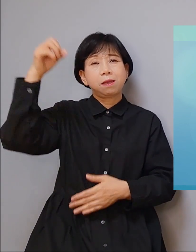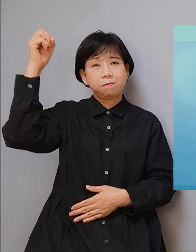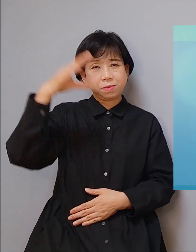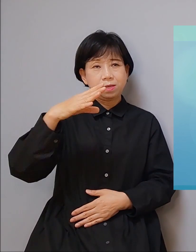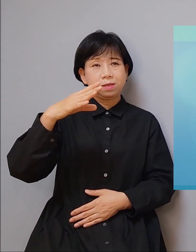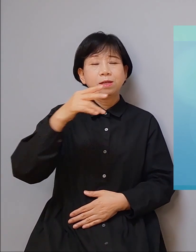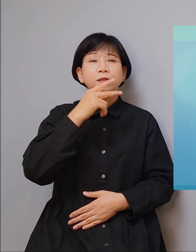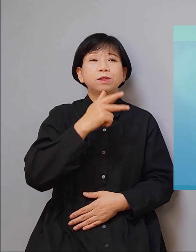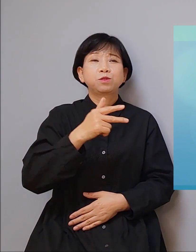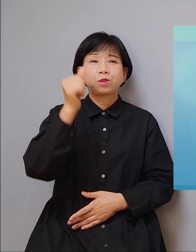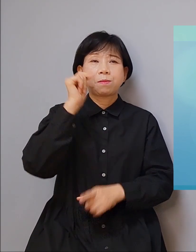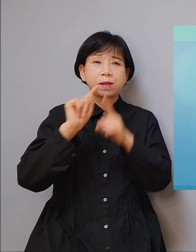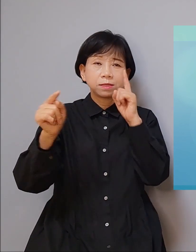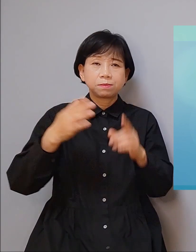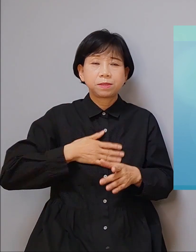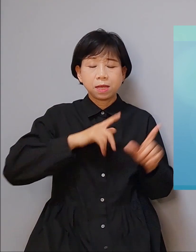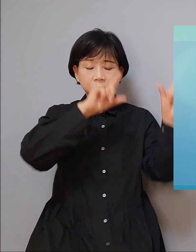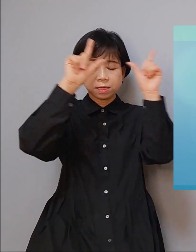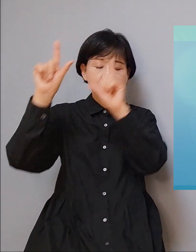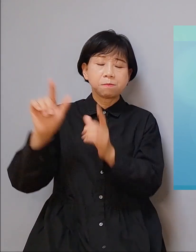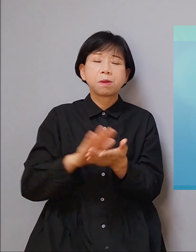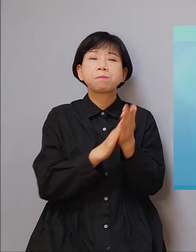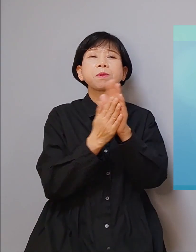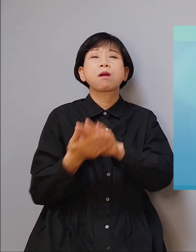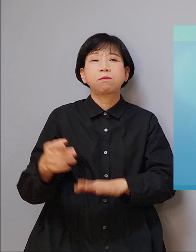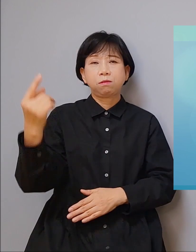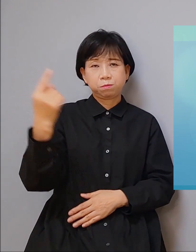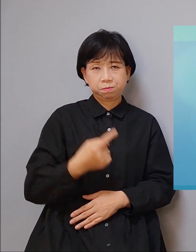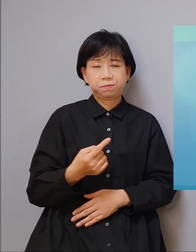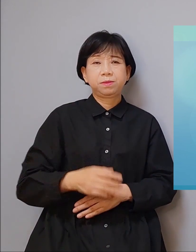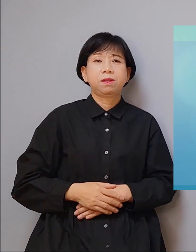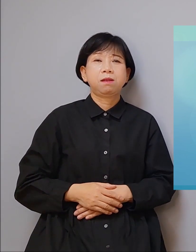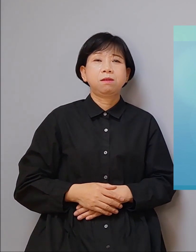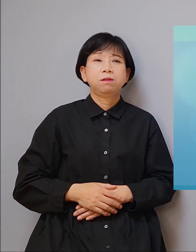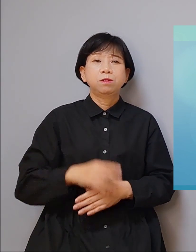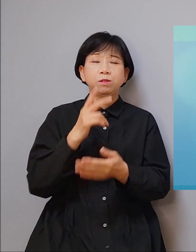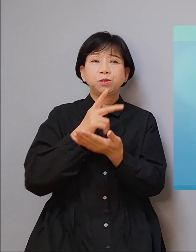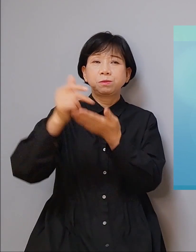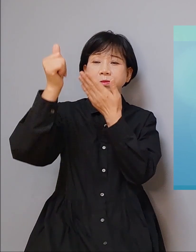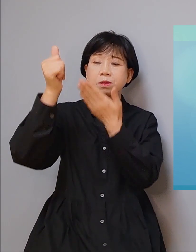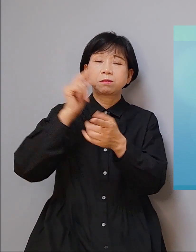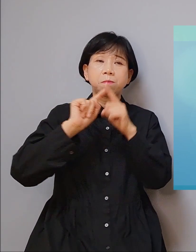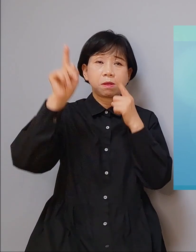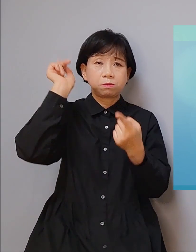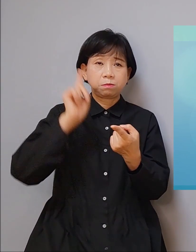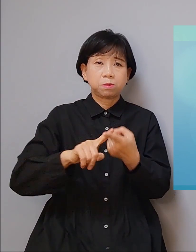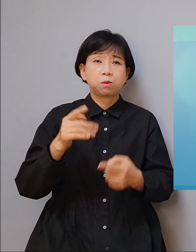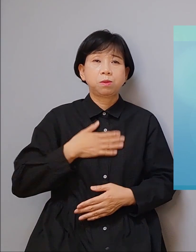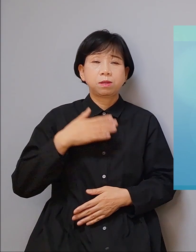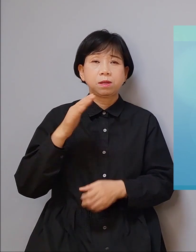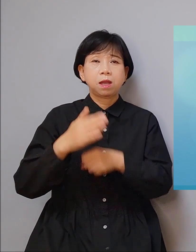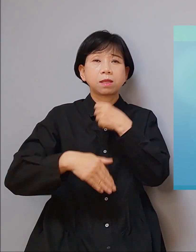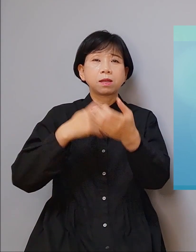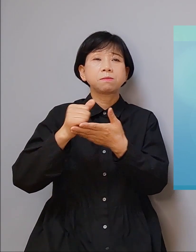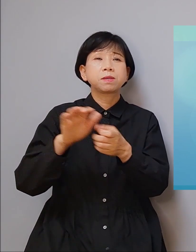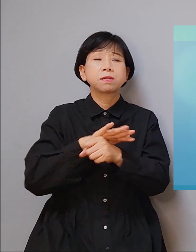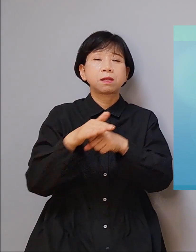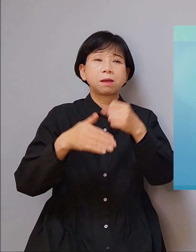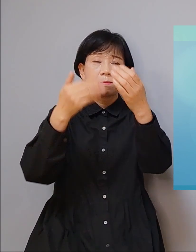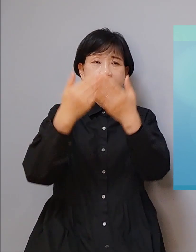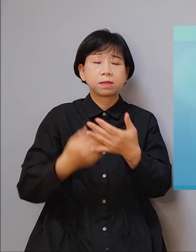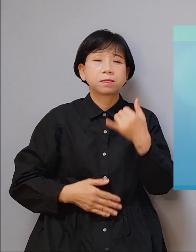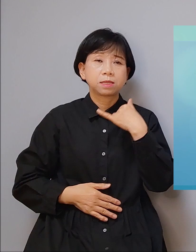인생의 빛입니다. 주의 말씀은 내 삶을 변화시킵니다. 주께서 말씀하신 대로 나는